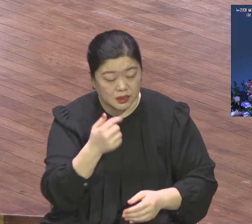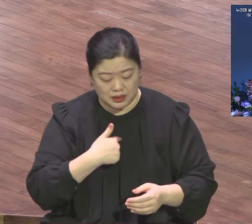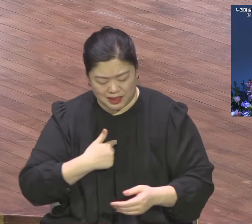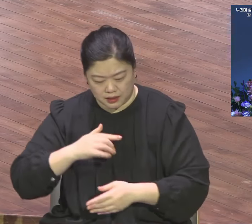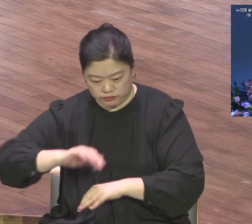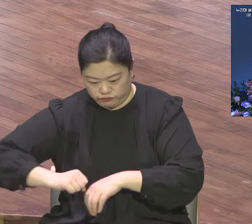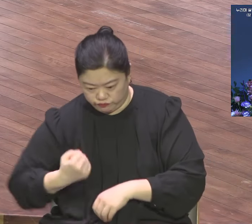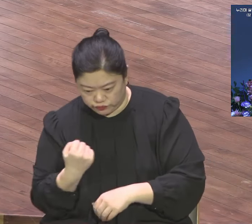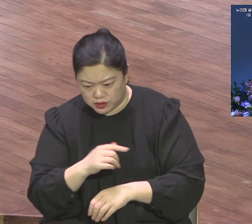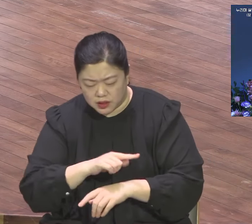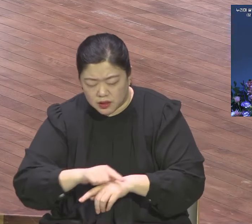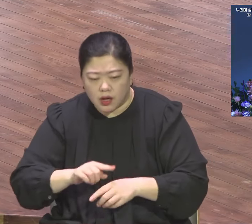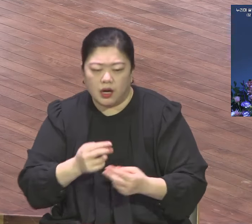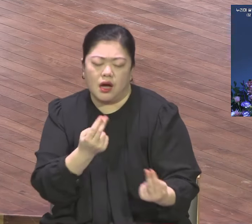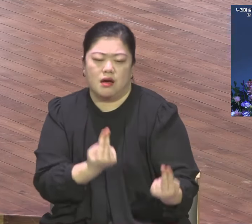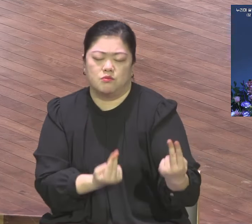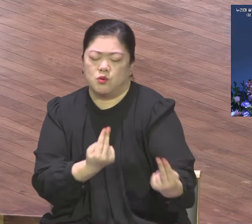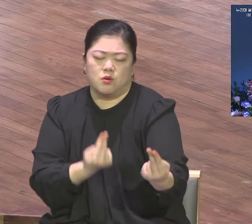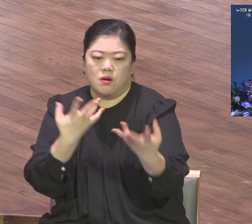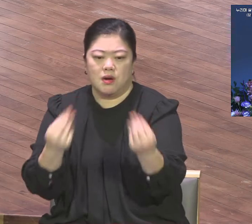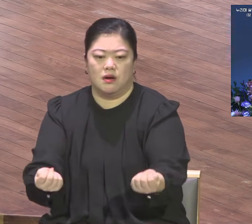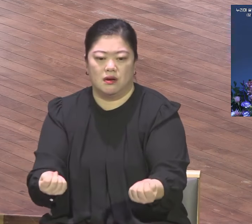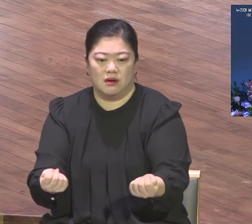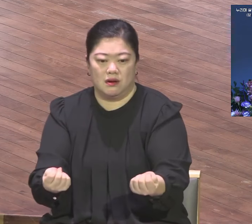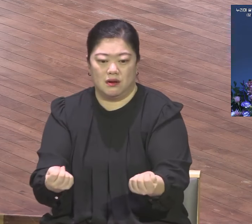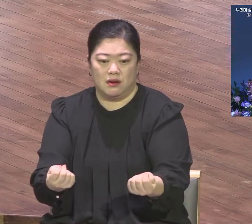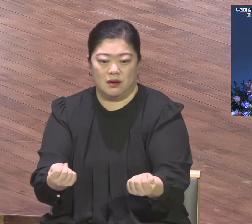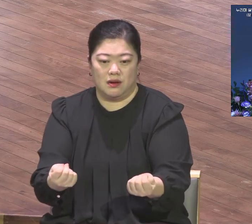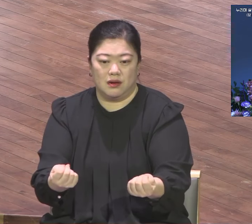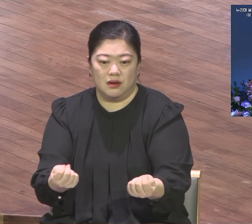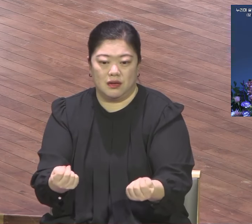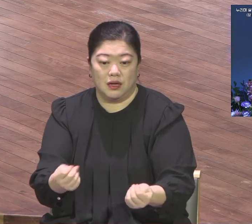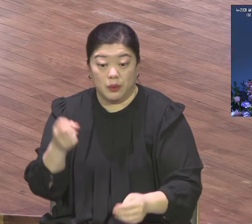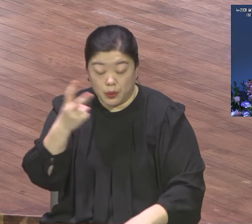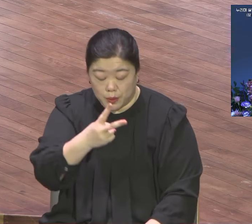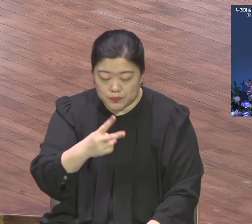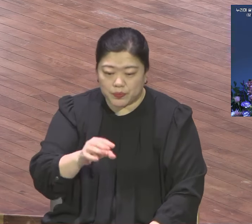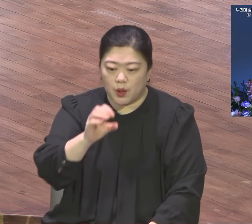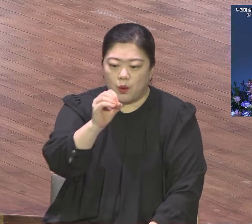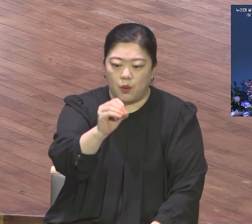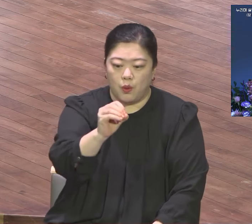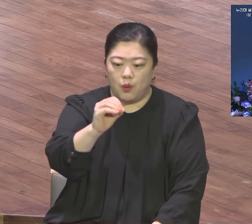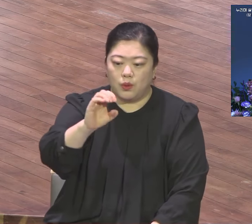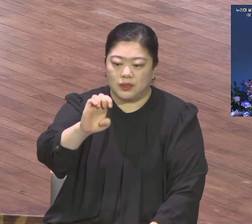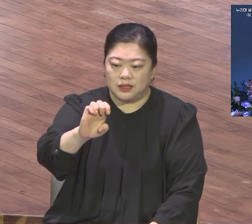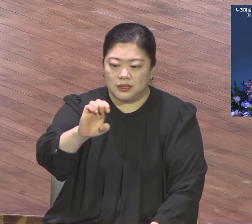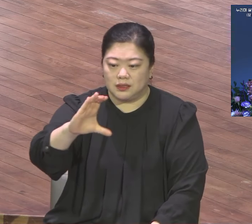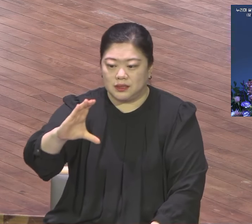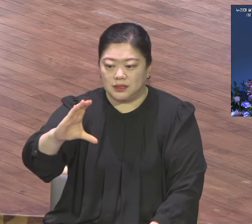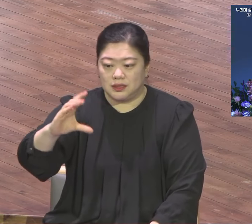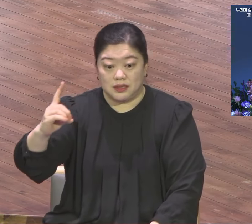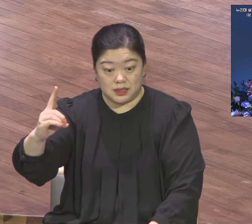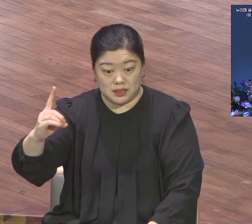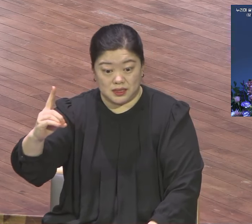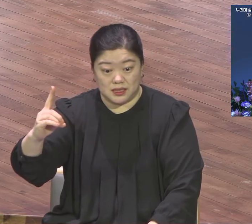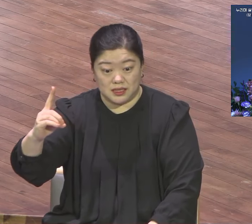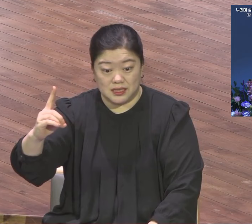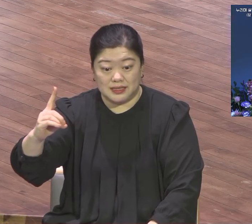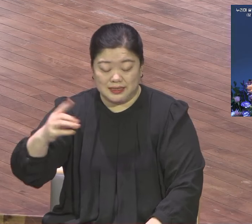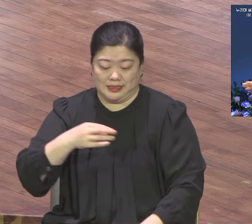중에 행복지수 꼴찌예요. 꼴찌. 우리나라가 날 불안해.